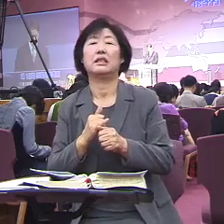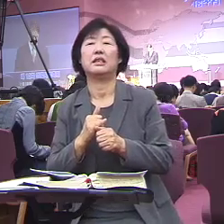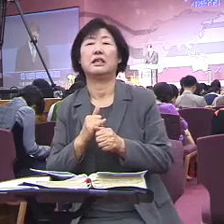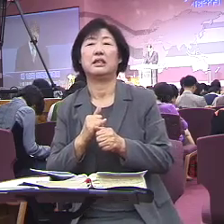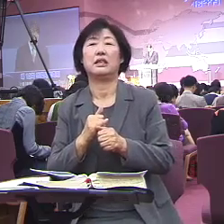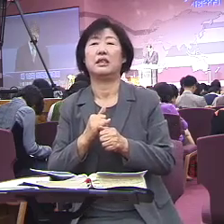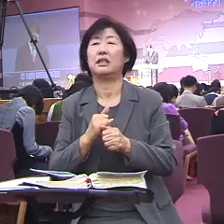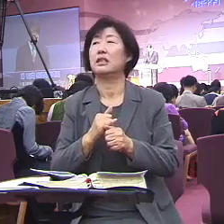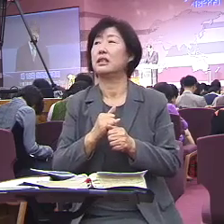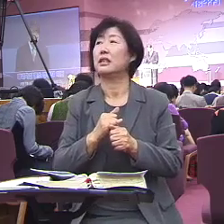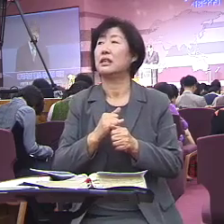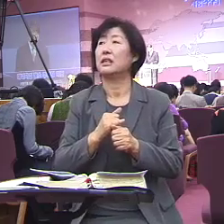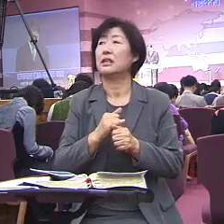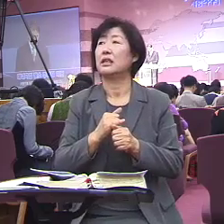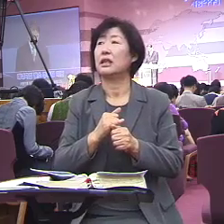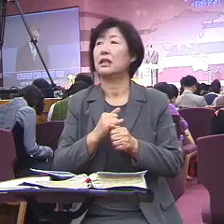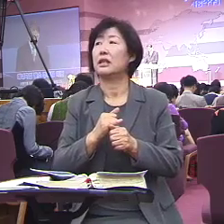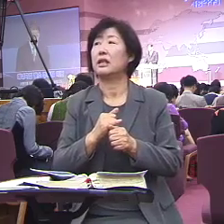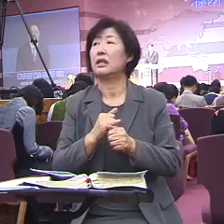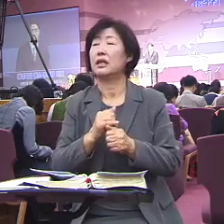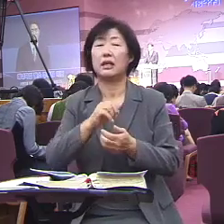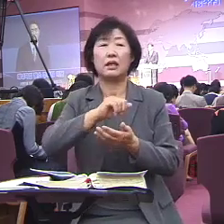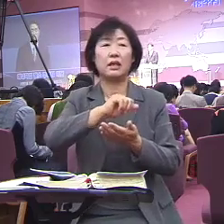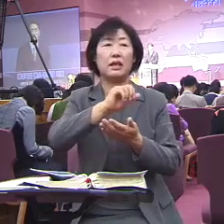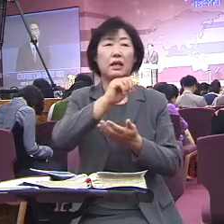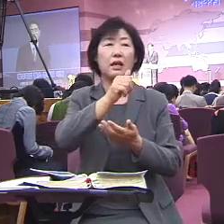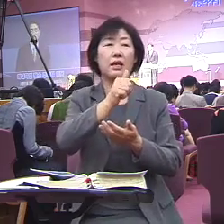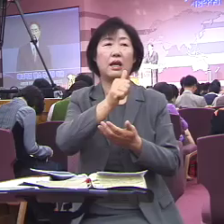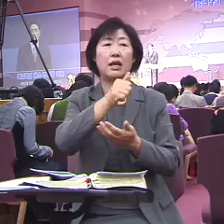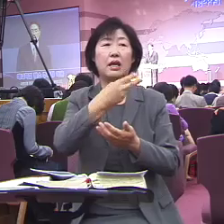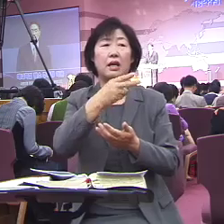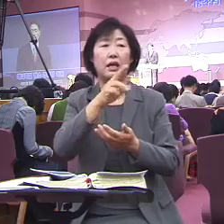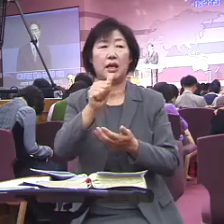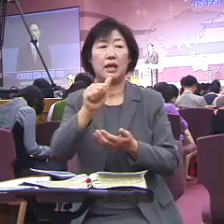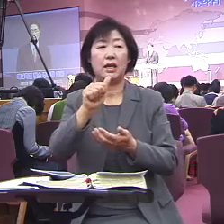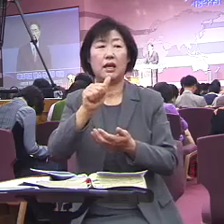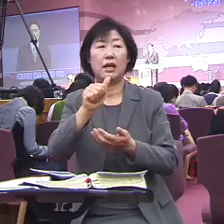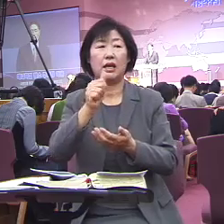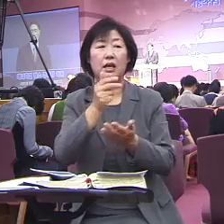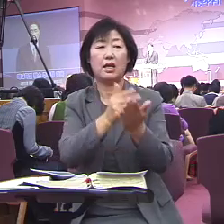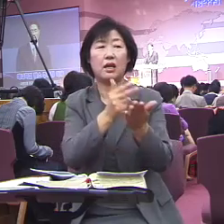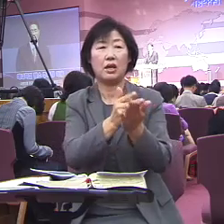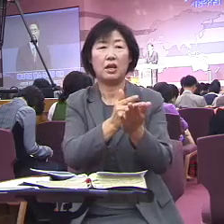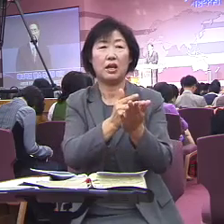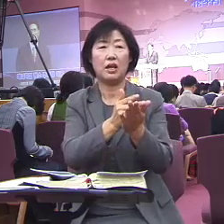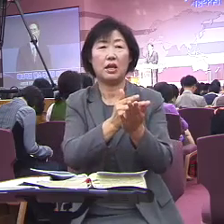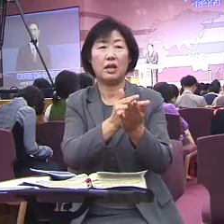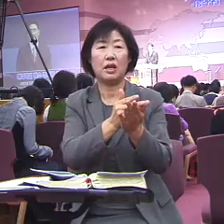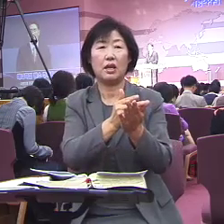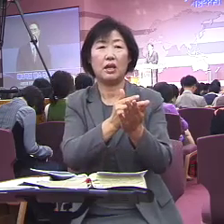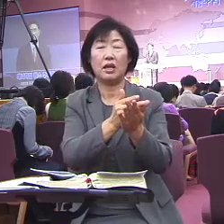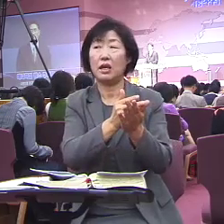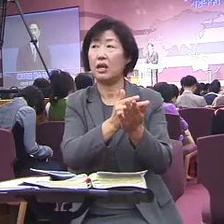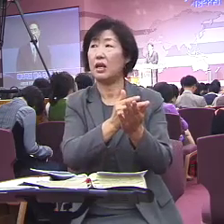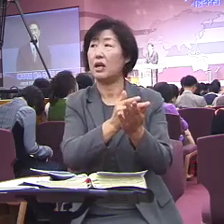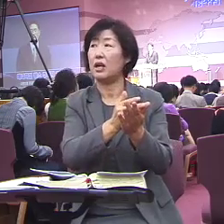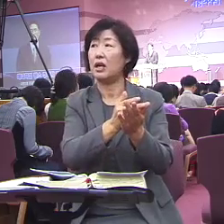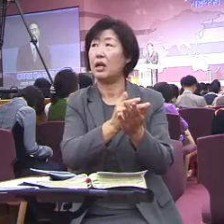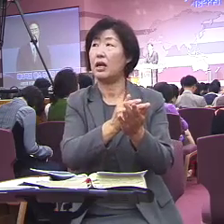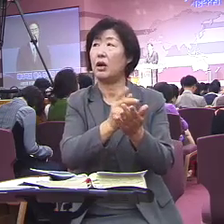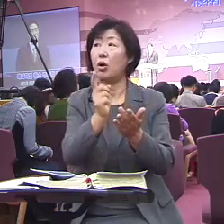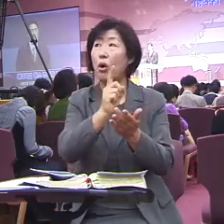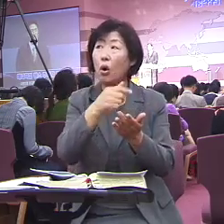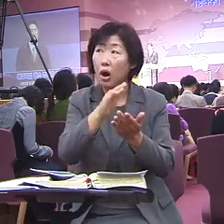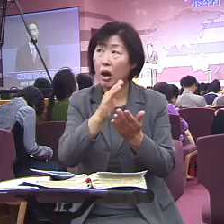잘 보여줄 수 있기를 바랍니다. 에날팜스 주차를 계속 부탁드리고 있는데요. 에날팜스를 어떻게